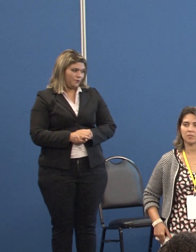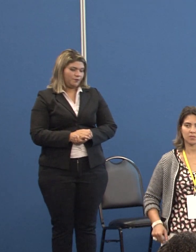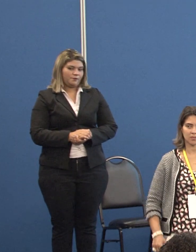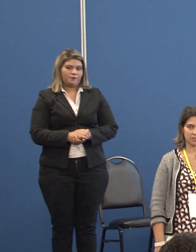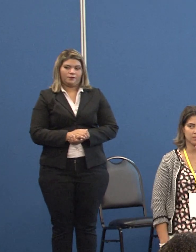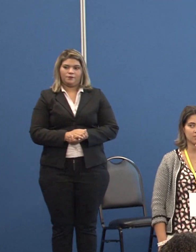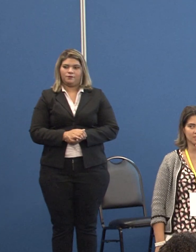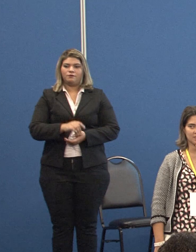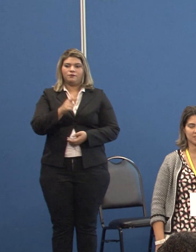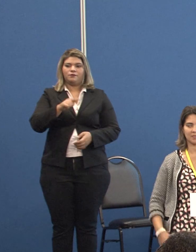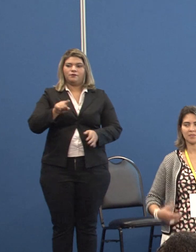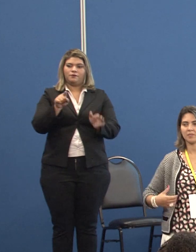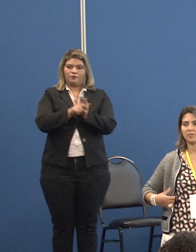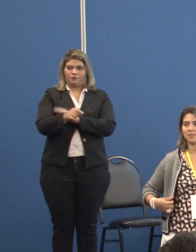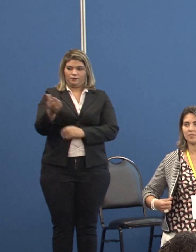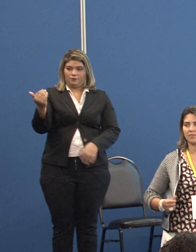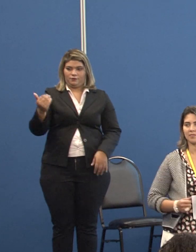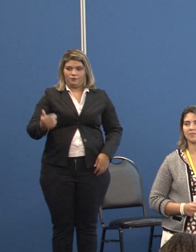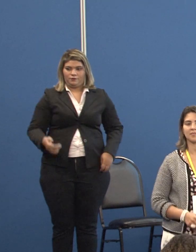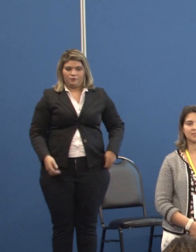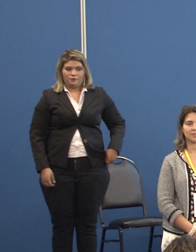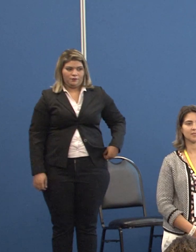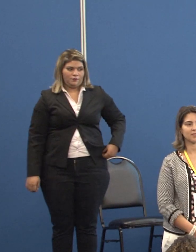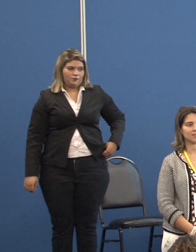Mais alguma pergunta?